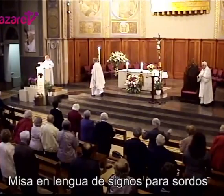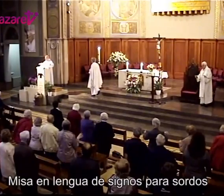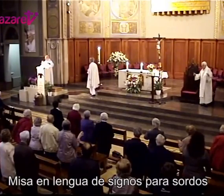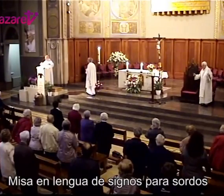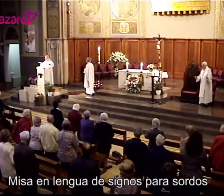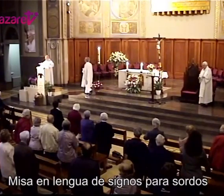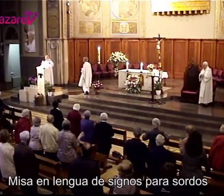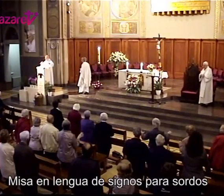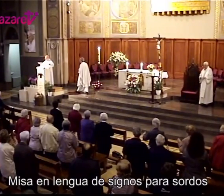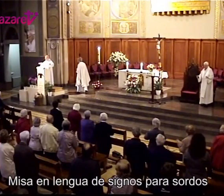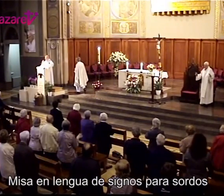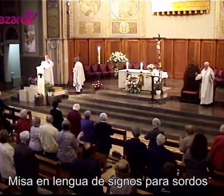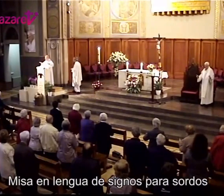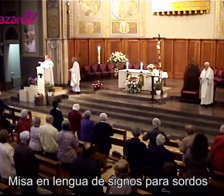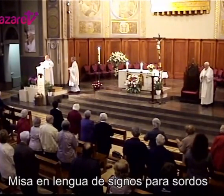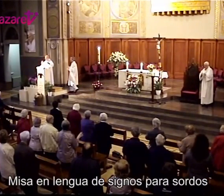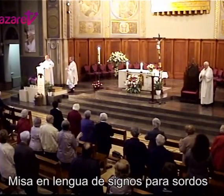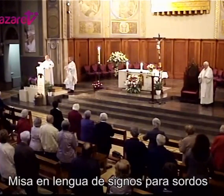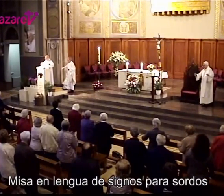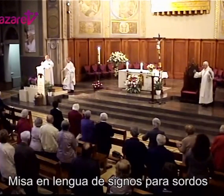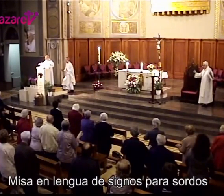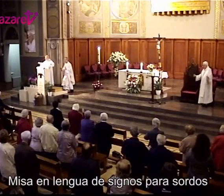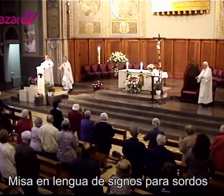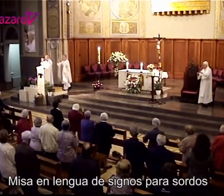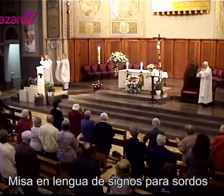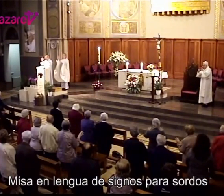aleluya, aleluya, aleluya,